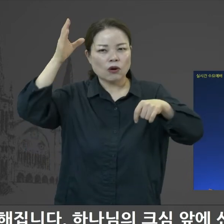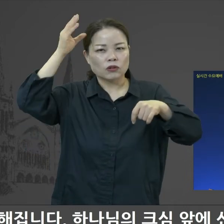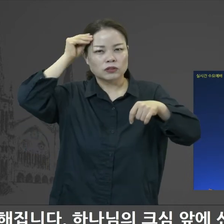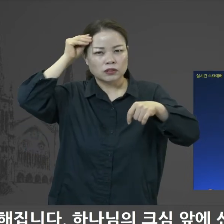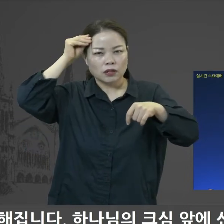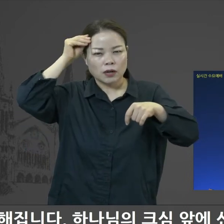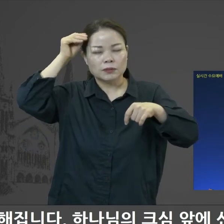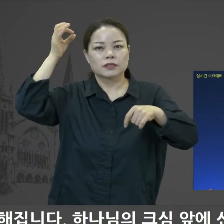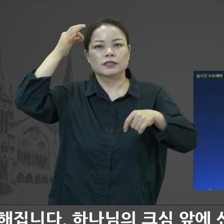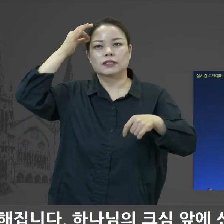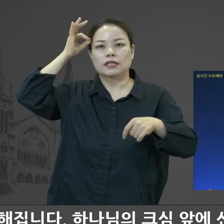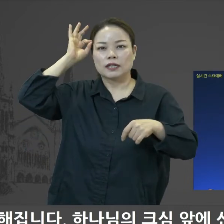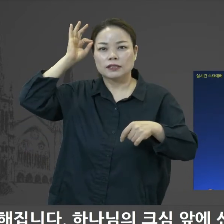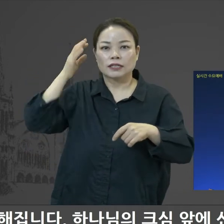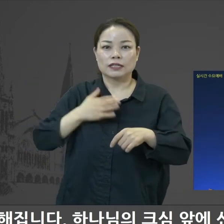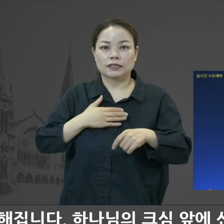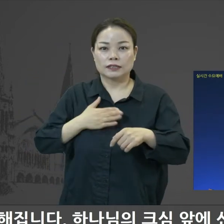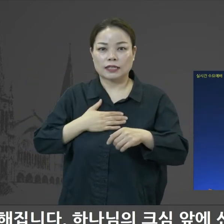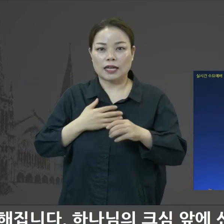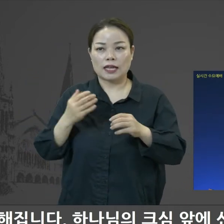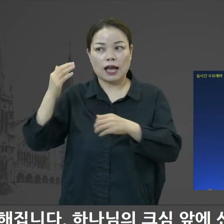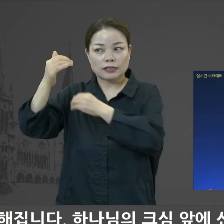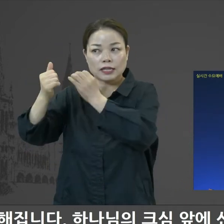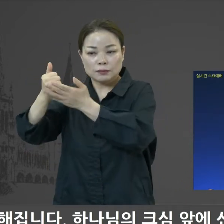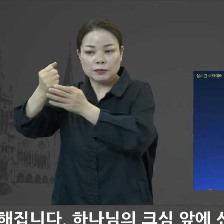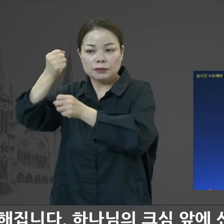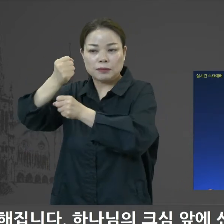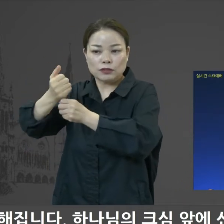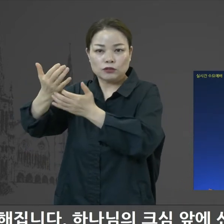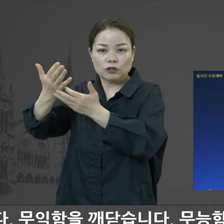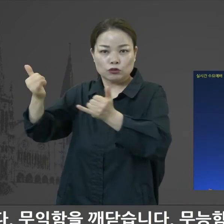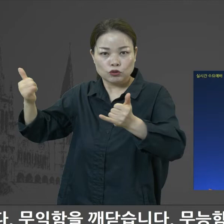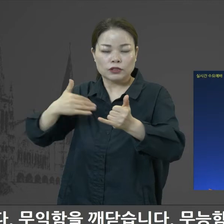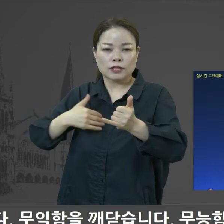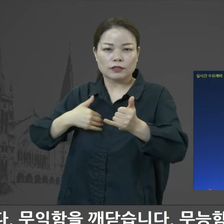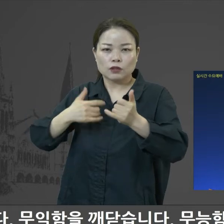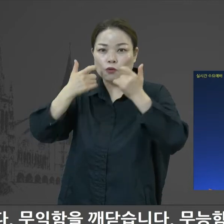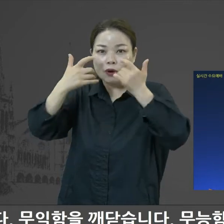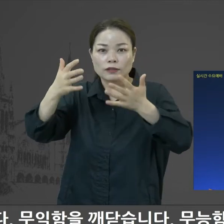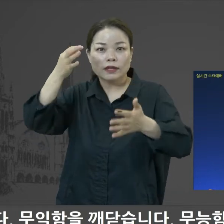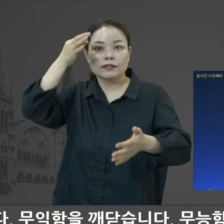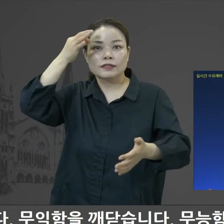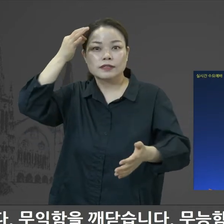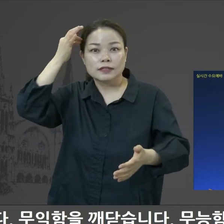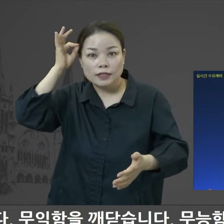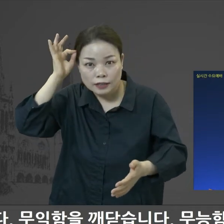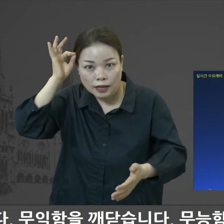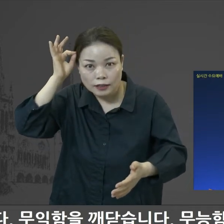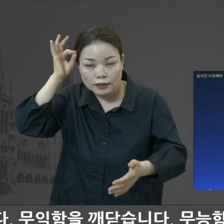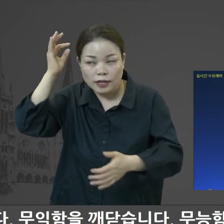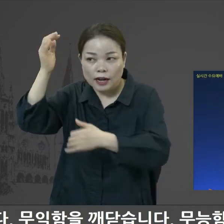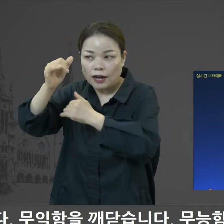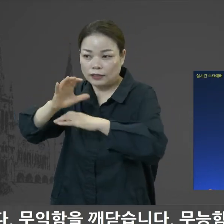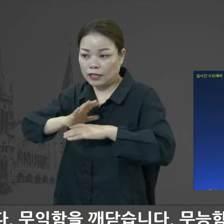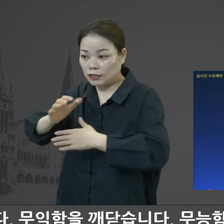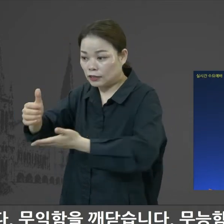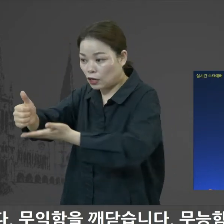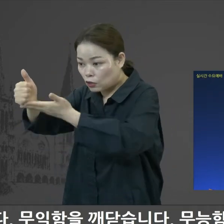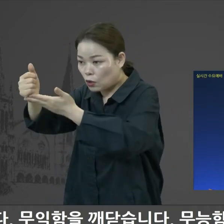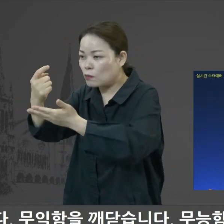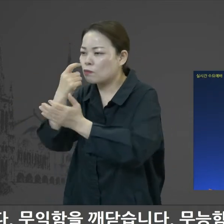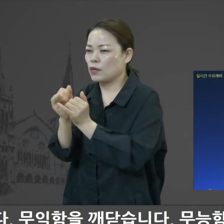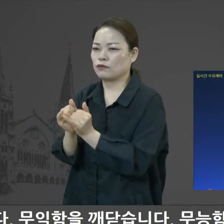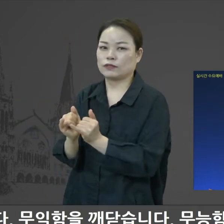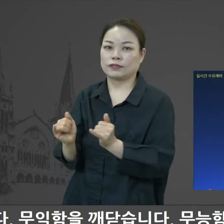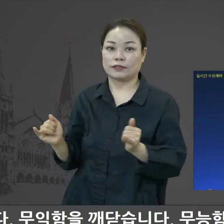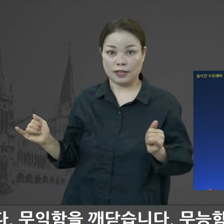됩니다. 그리고 내가 피조물인 것을 아주 선명하게 알 수 있는 거죠. 성경을 통해 하나님 경외하기를 배운